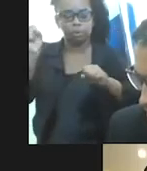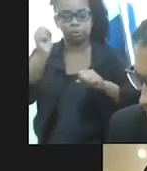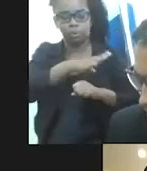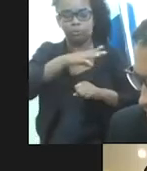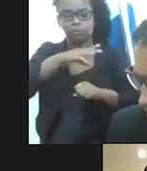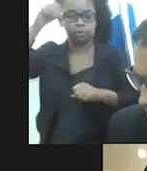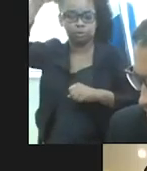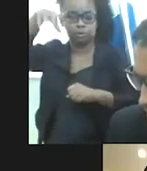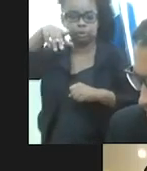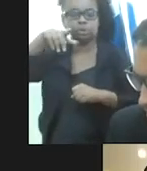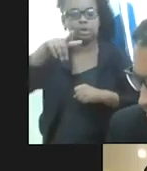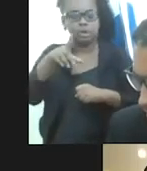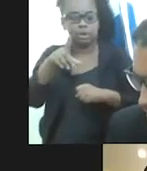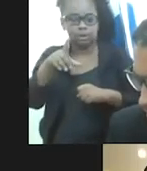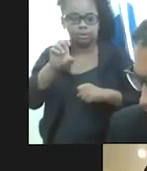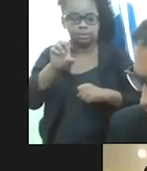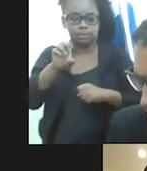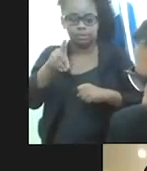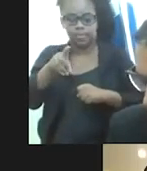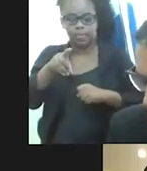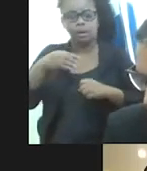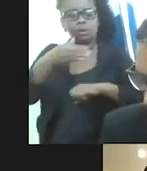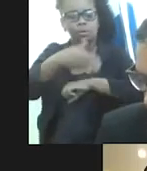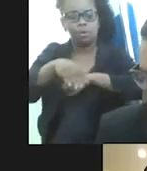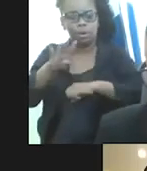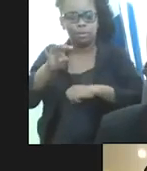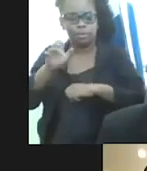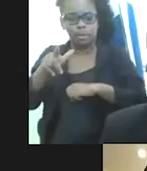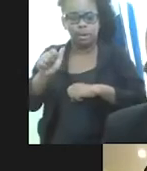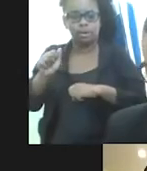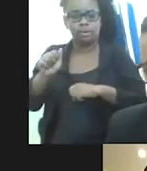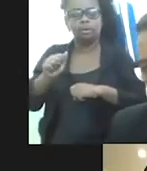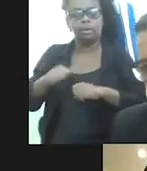LED na Rua Bela, centro deste município.